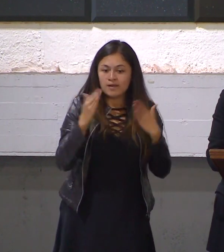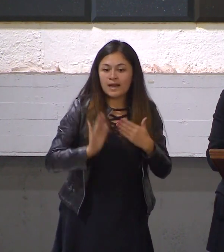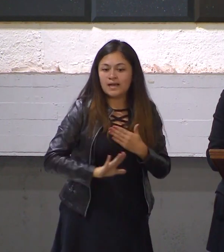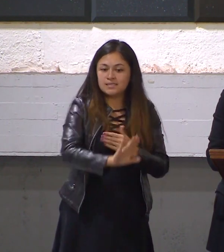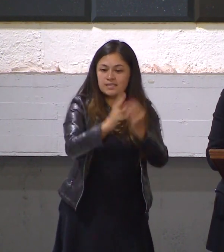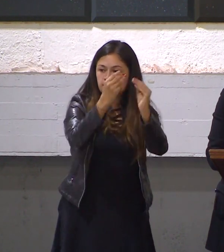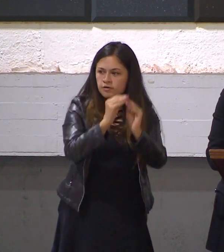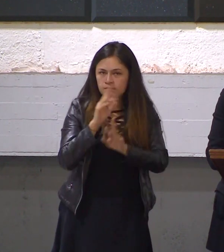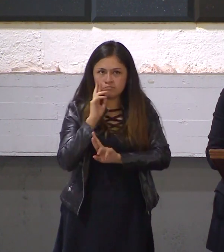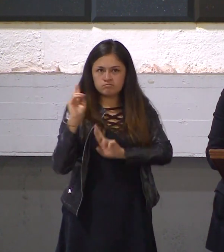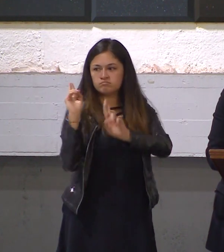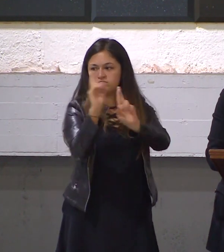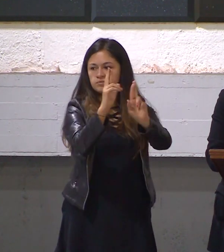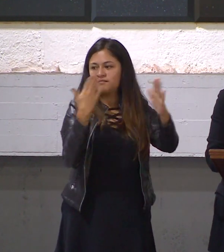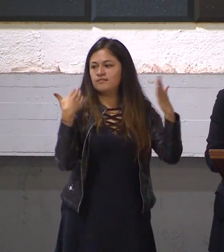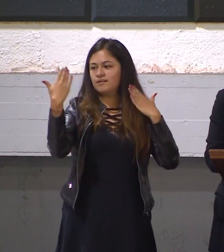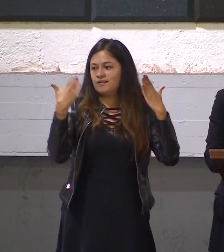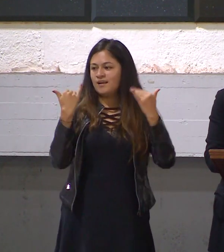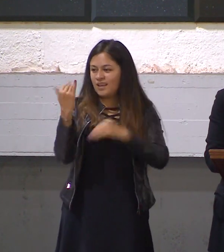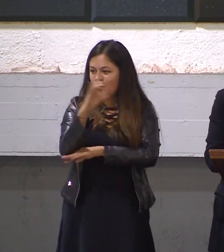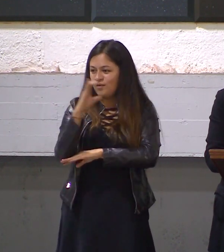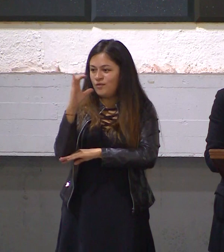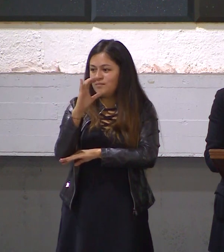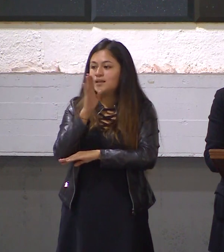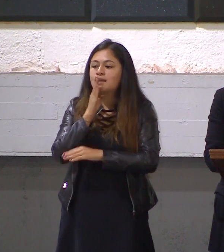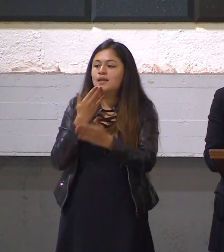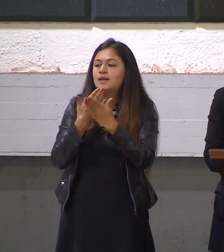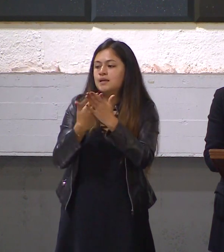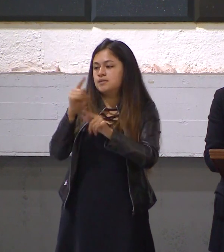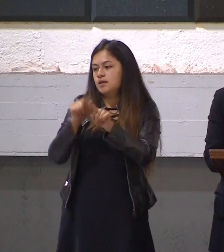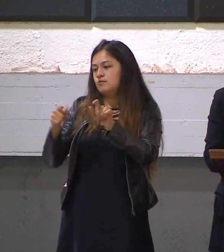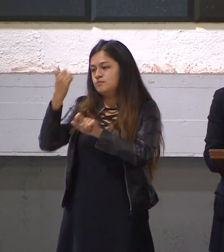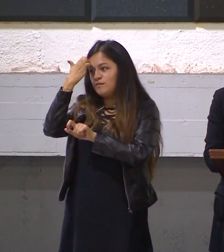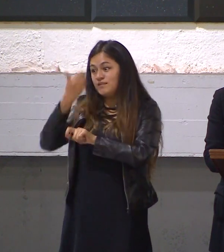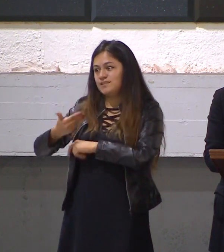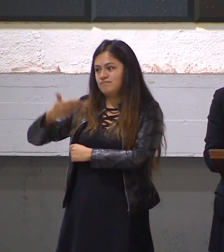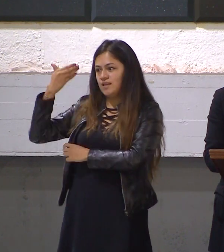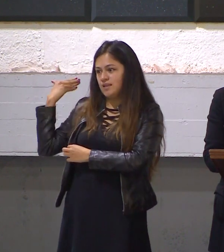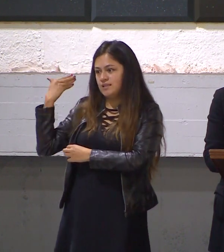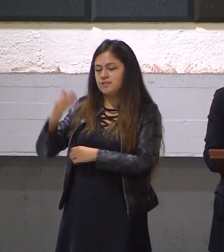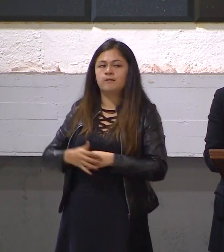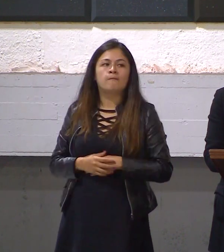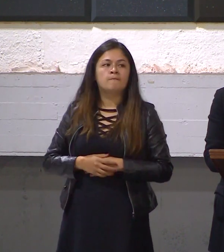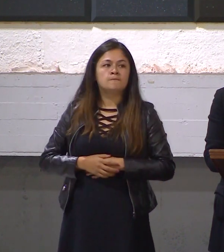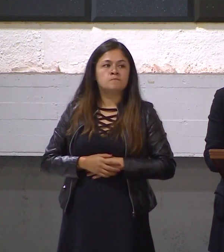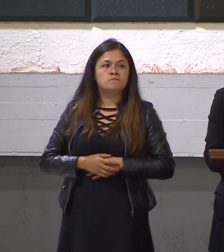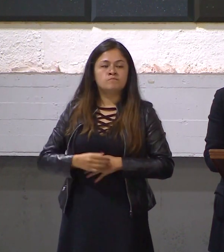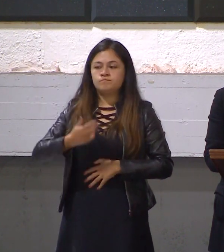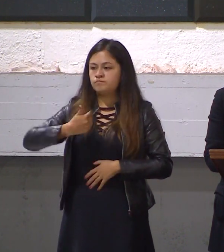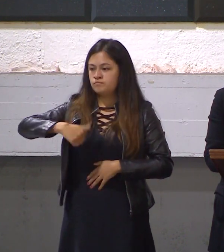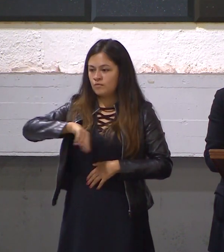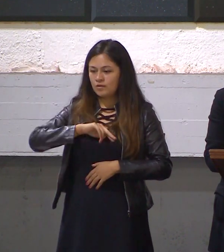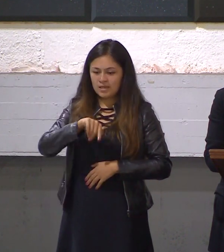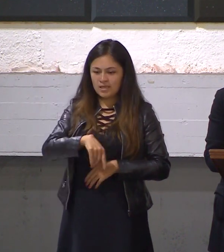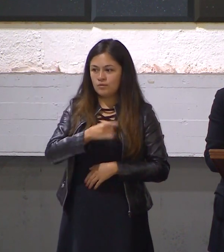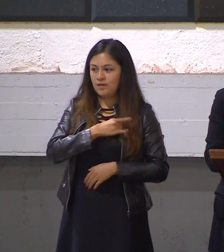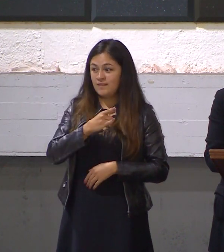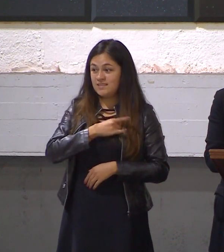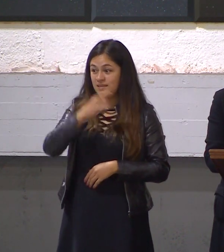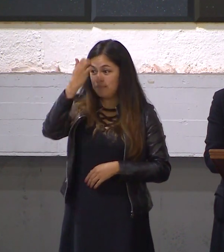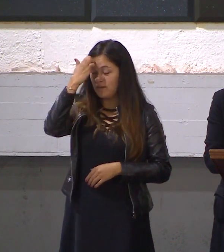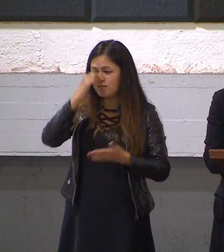posicionar la educación física en colombia' somos el alma mater de la educación física